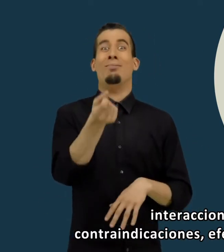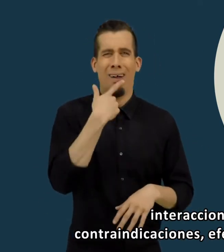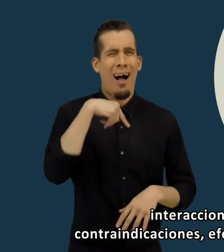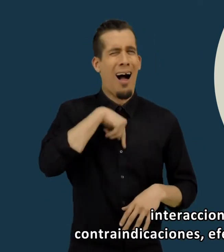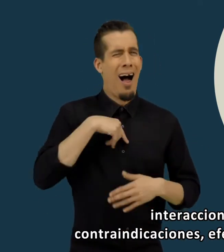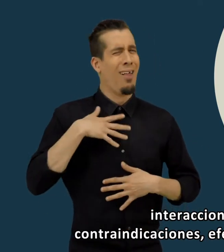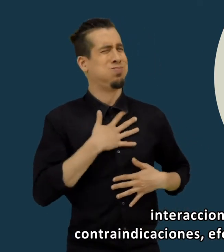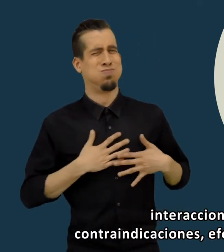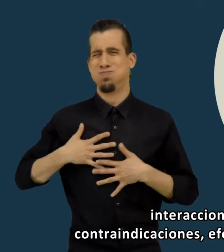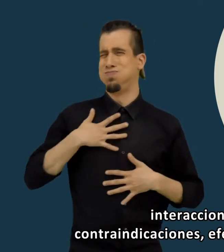contraindicaciones,